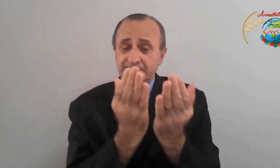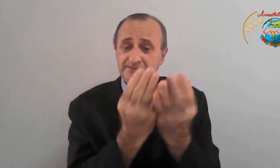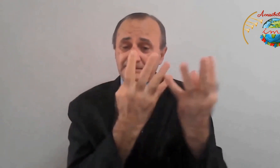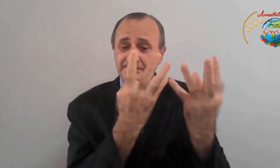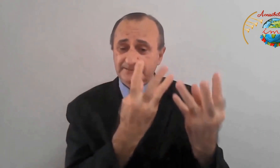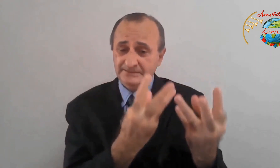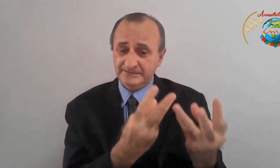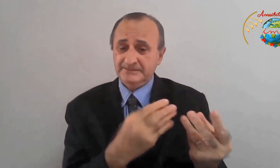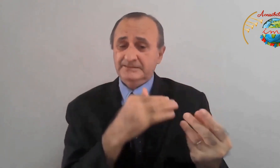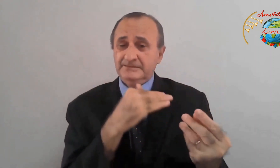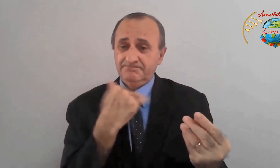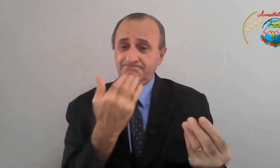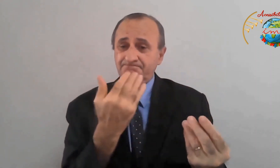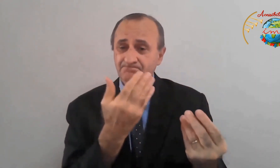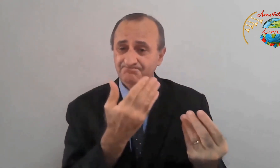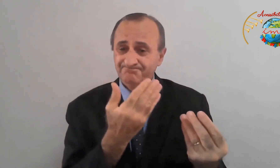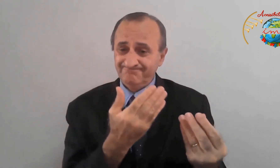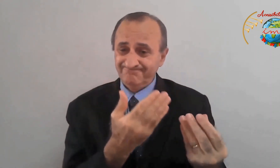servos foram mortos.